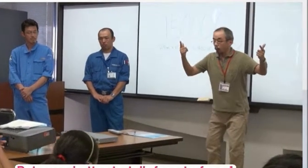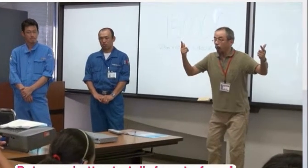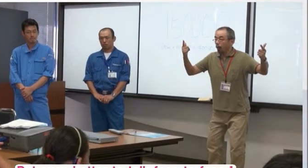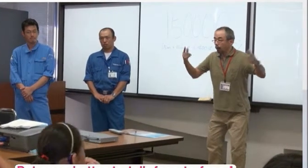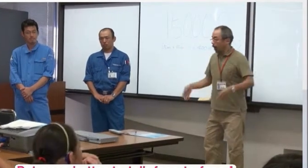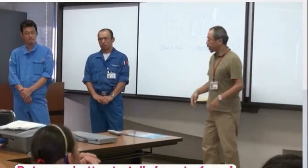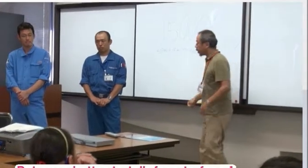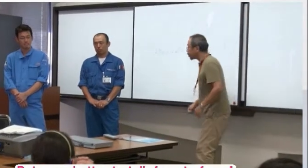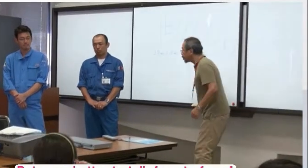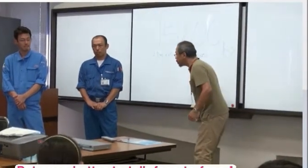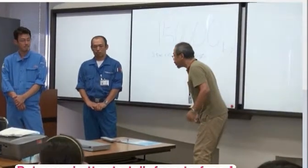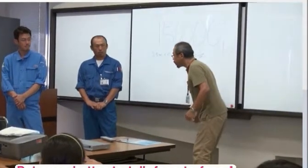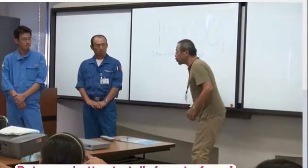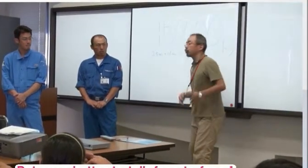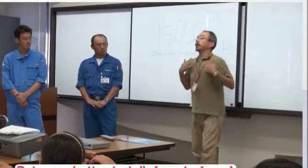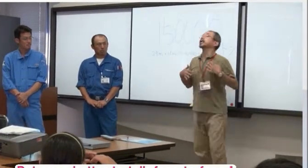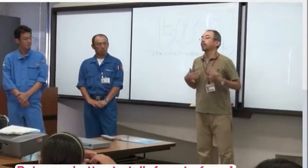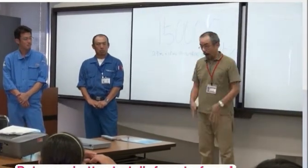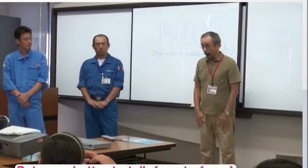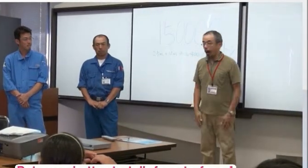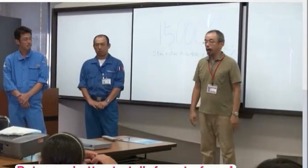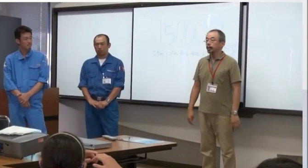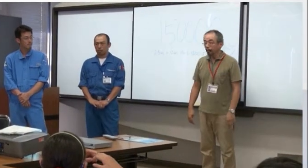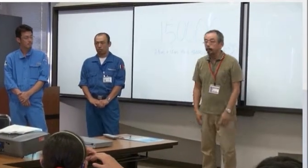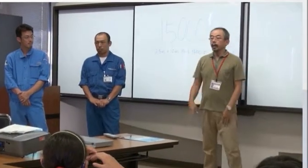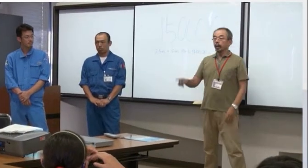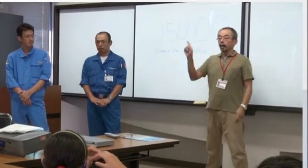うやろ、こうやって嬉しいわ。